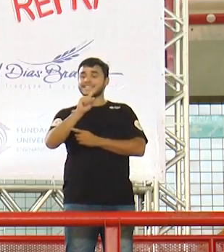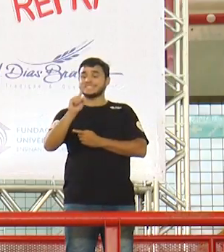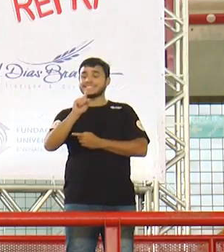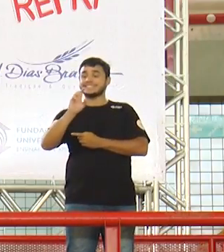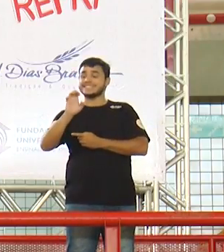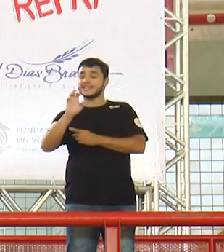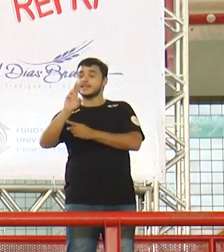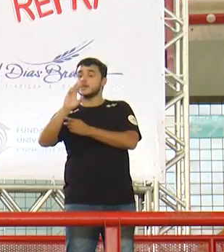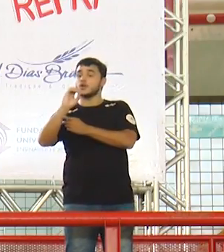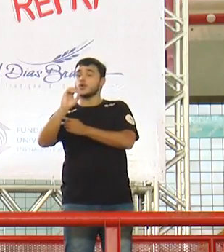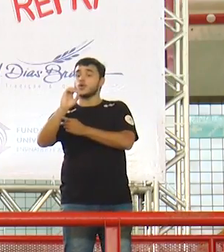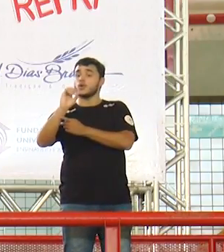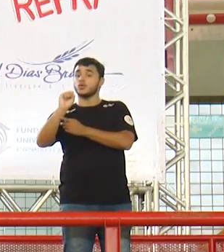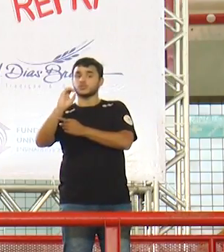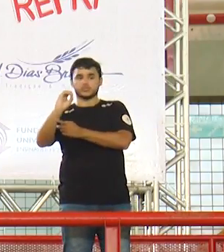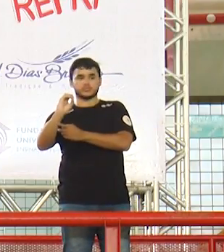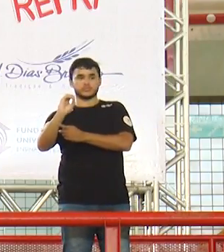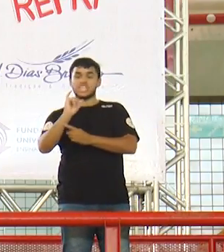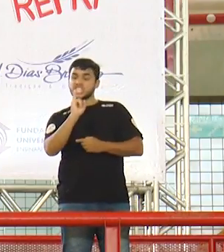i.